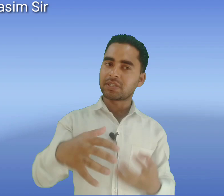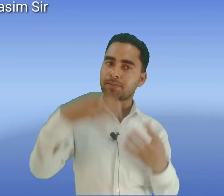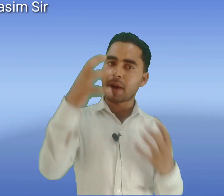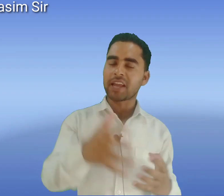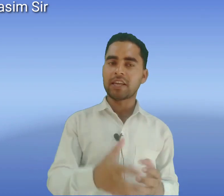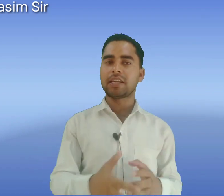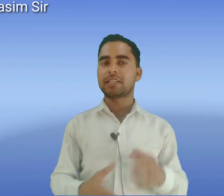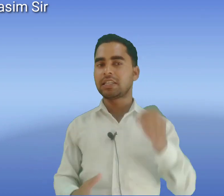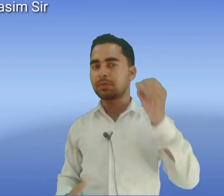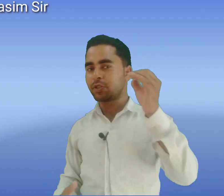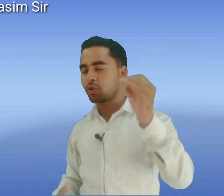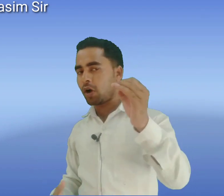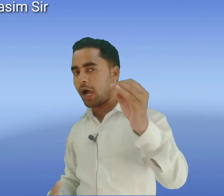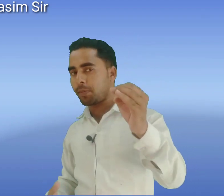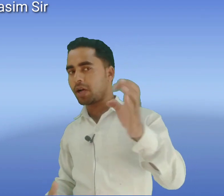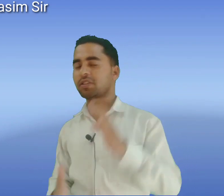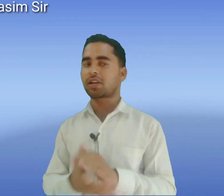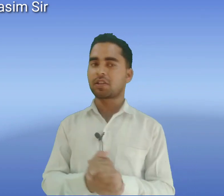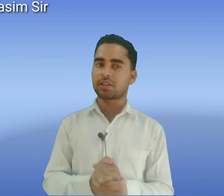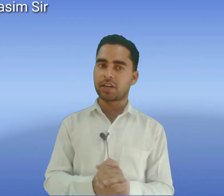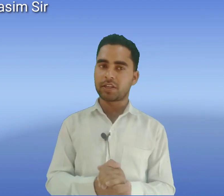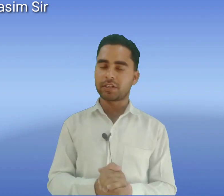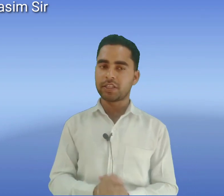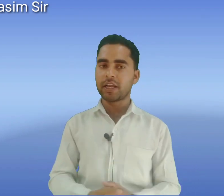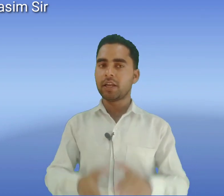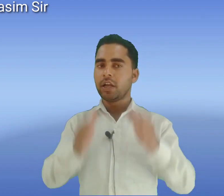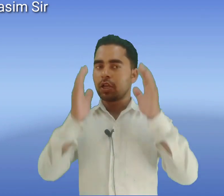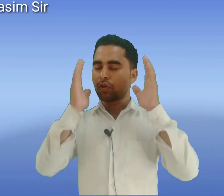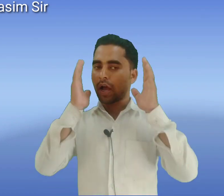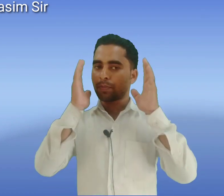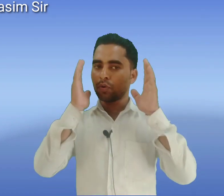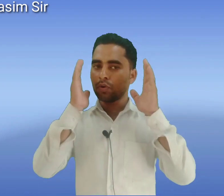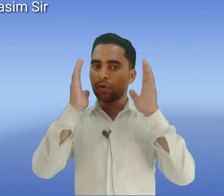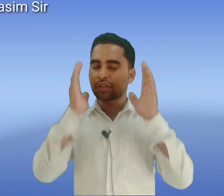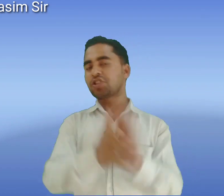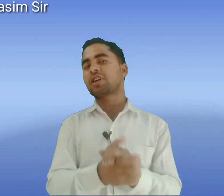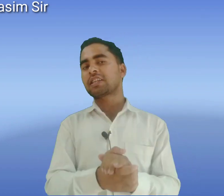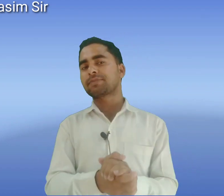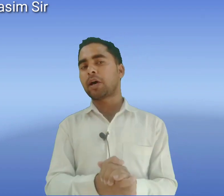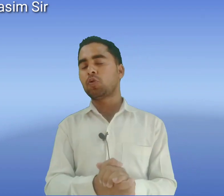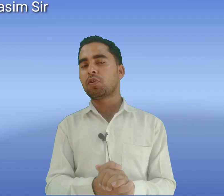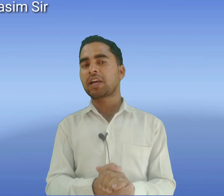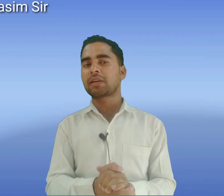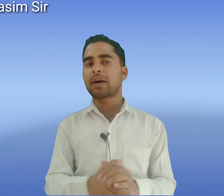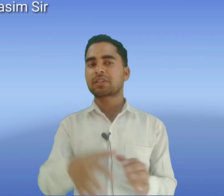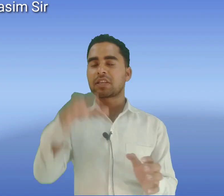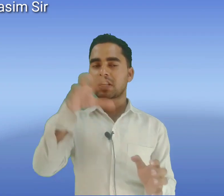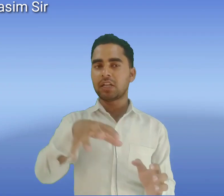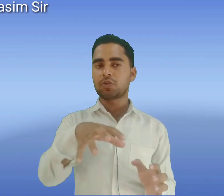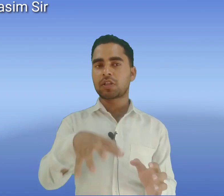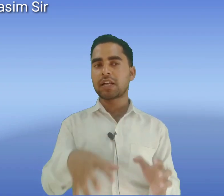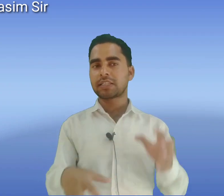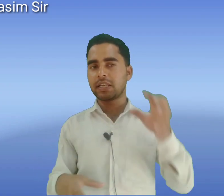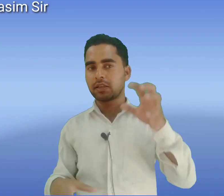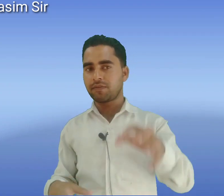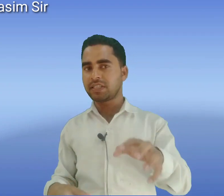से पायेंगे इस विडियो को अंत तक देखते रहिए ठीक है तो आपको अच्छी तरह से मालूम होगा यह बात कि कल जो था से एक